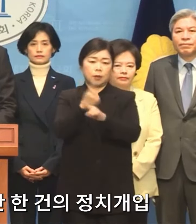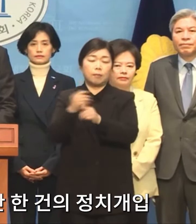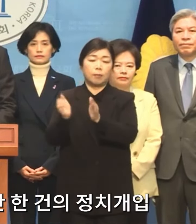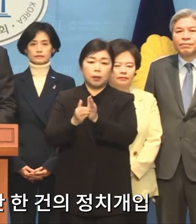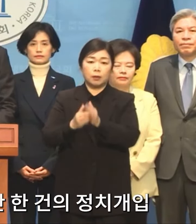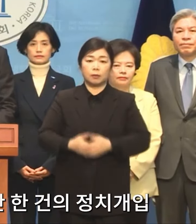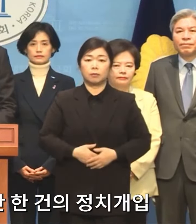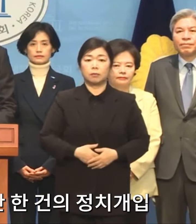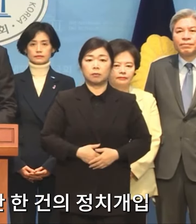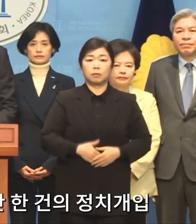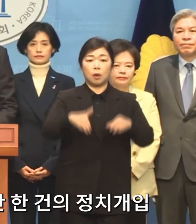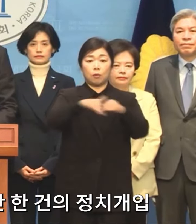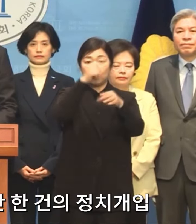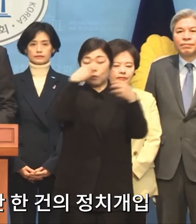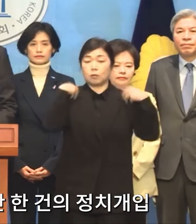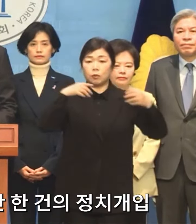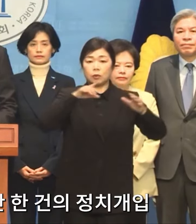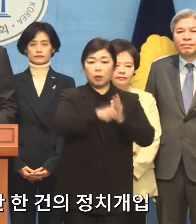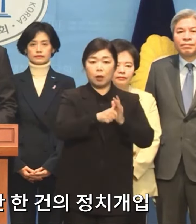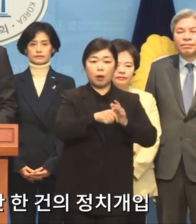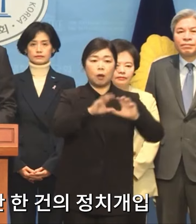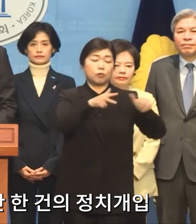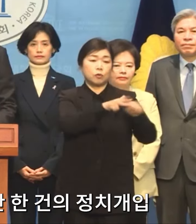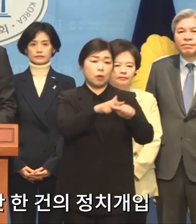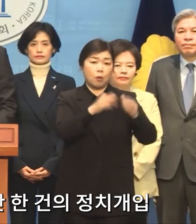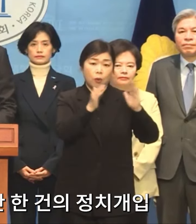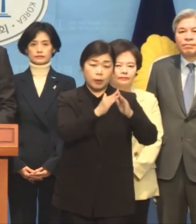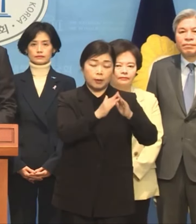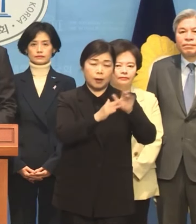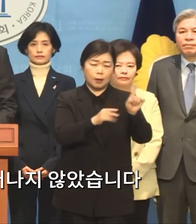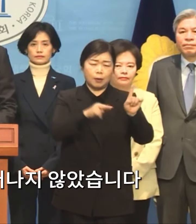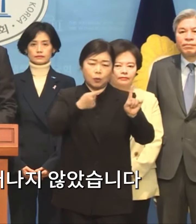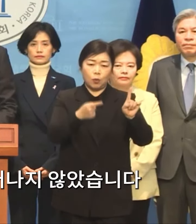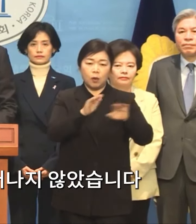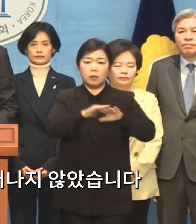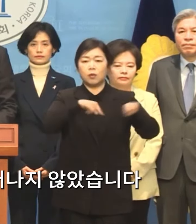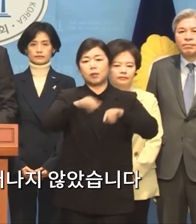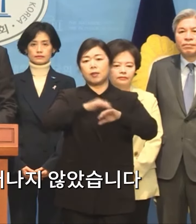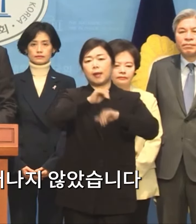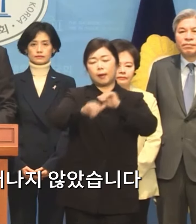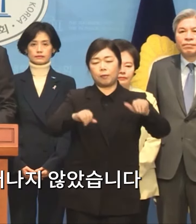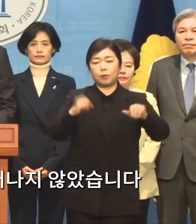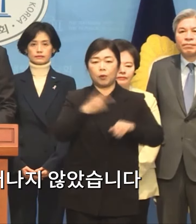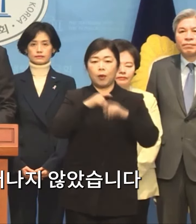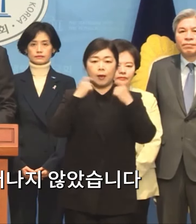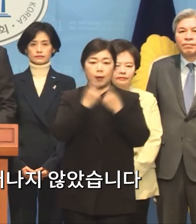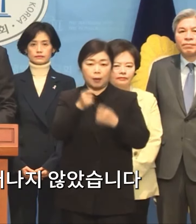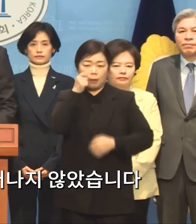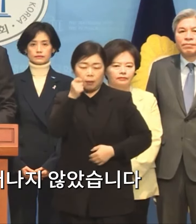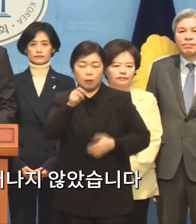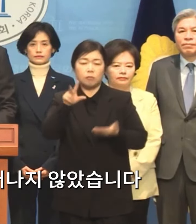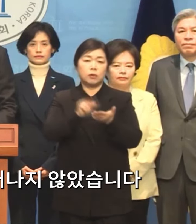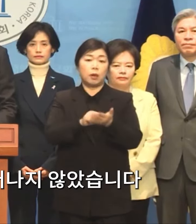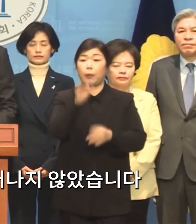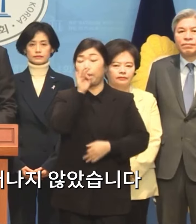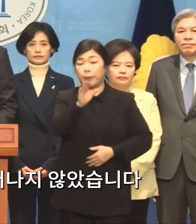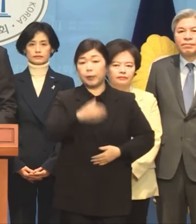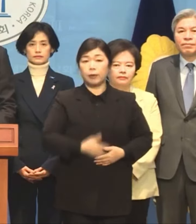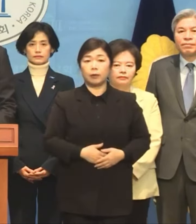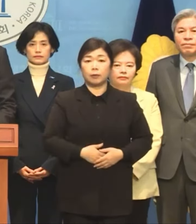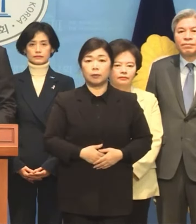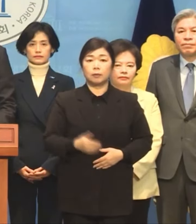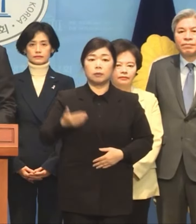문재인정부 시절 국정원은 단 한건의 정치개입 민간인 사찰 등의 문제가 일어나지 않습니다